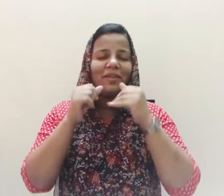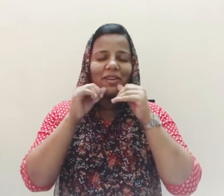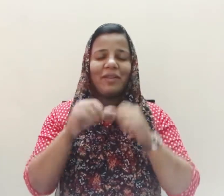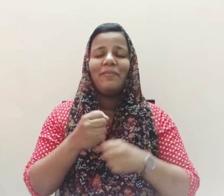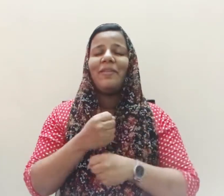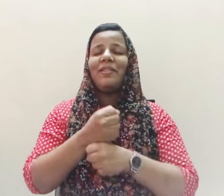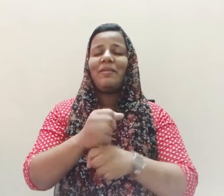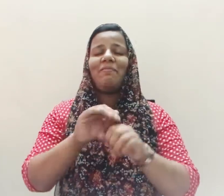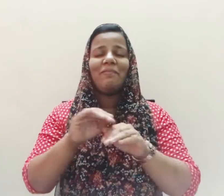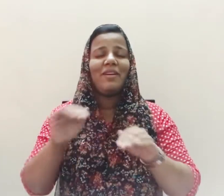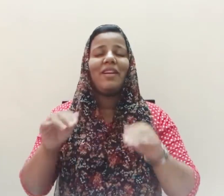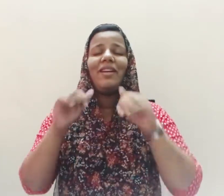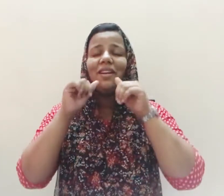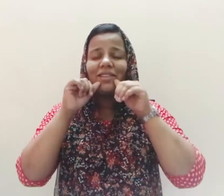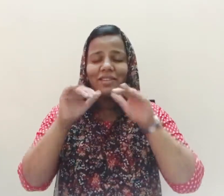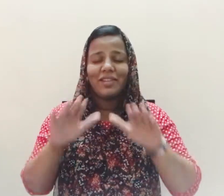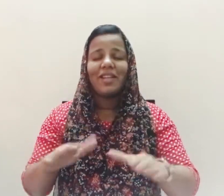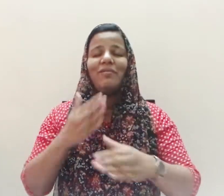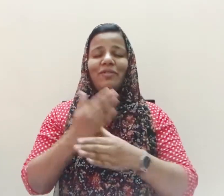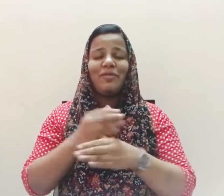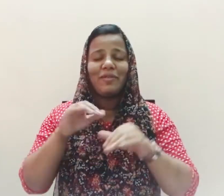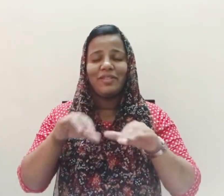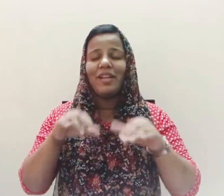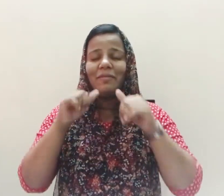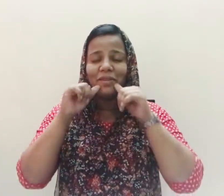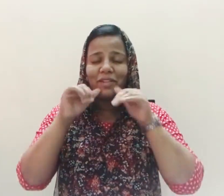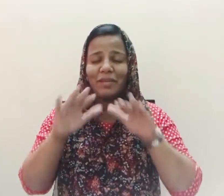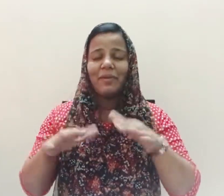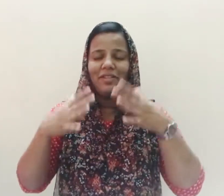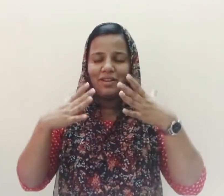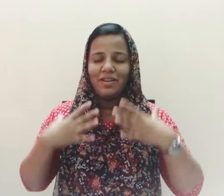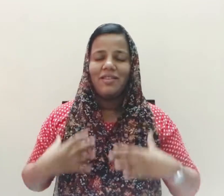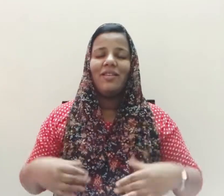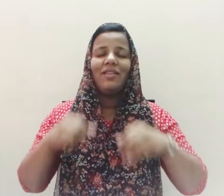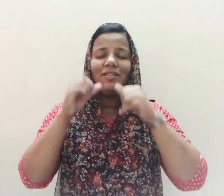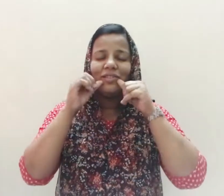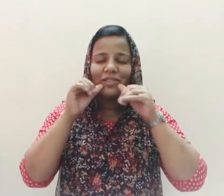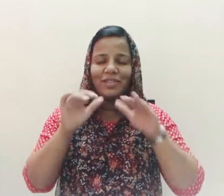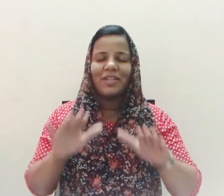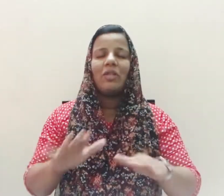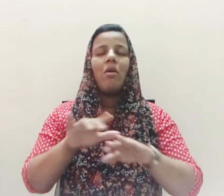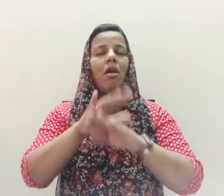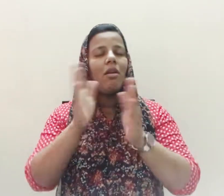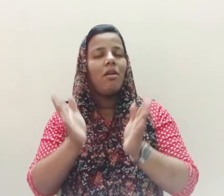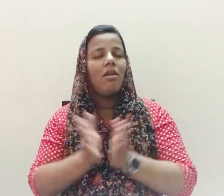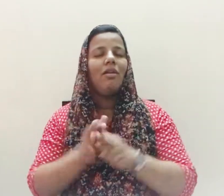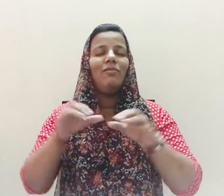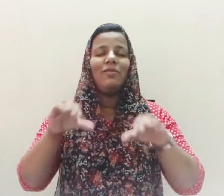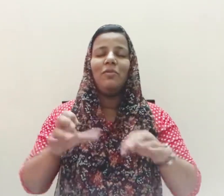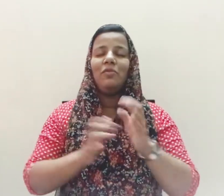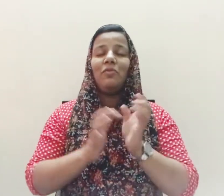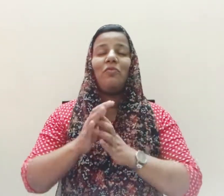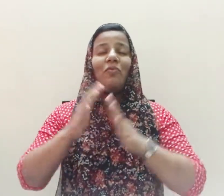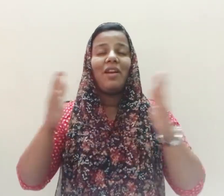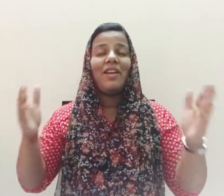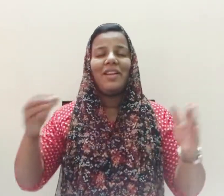കൊടുത്ത മക്കളെ അനുഗ്രഹിക്കുന്നു, ഇവരുടെ ജോലിയെ അനുഗ്രഹിക്കുന്നു, ഇവരുടെ ശരീരത്തെ അനുഗ്രഹിക്കുന്നു. എല്ലായിടത്തും ദൈവത്തിൻ്റെ വലിയ കൃപ ഇവരുടെ